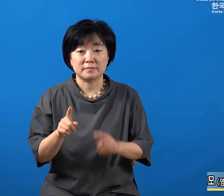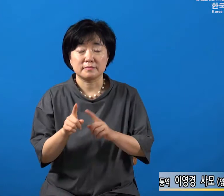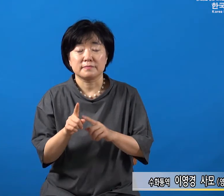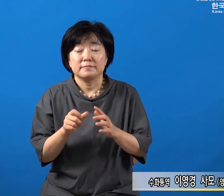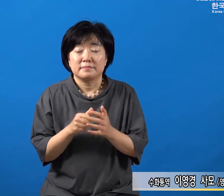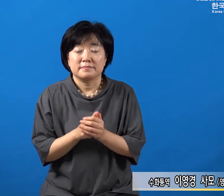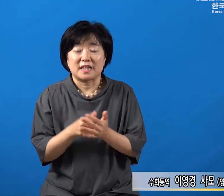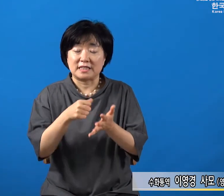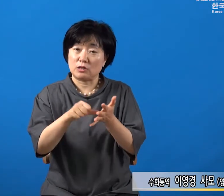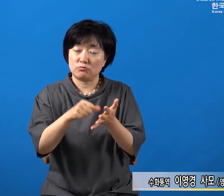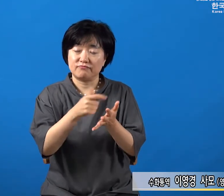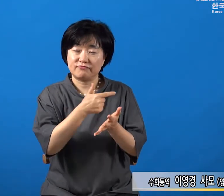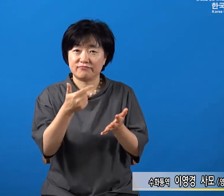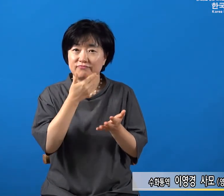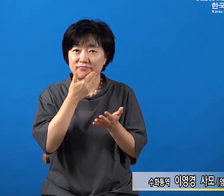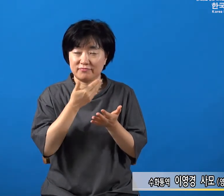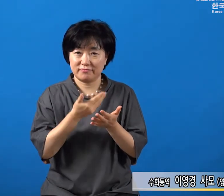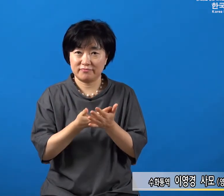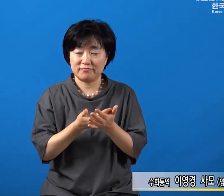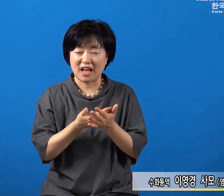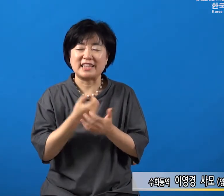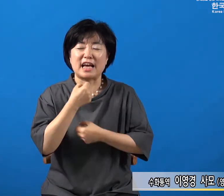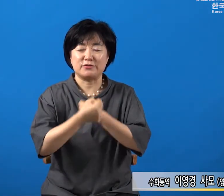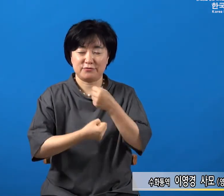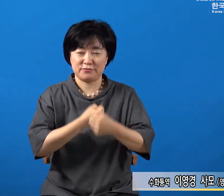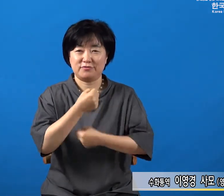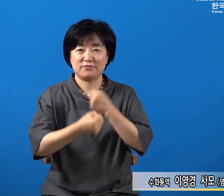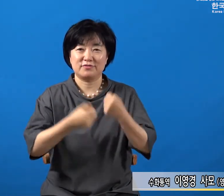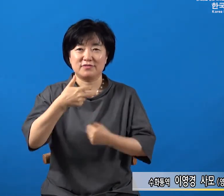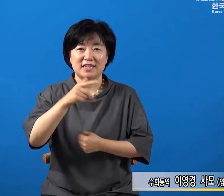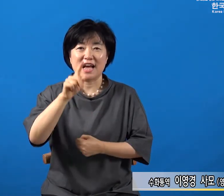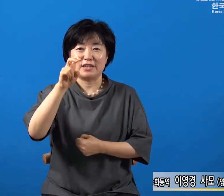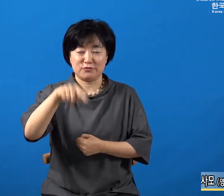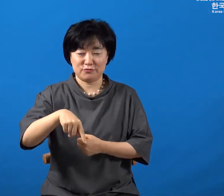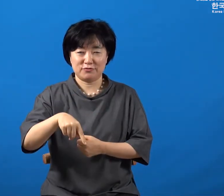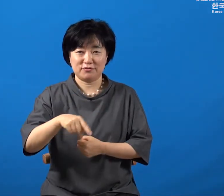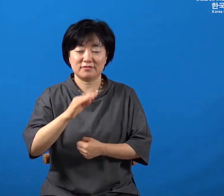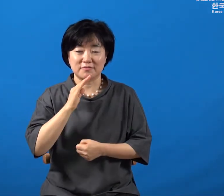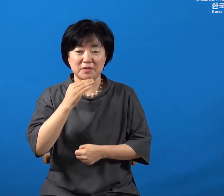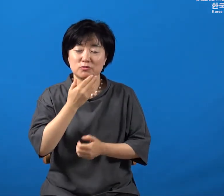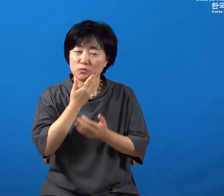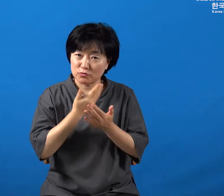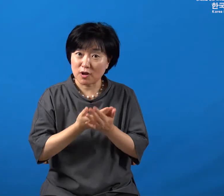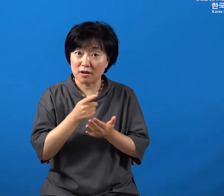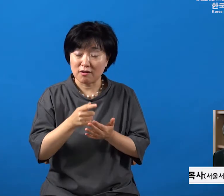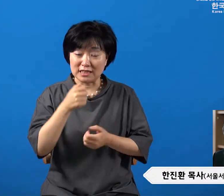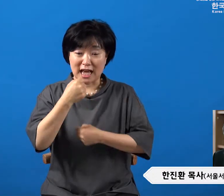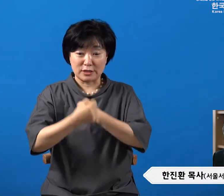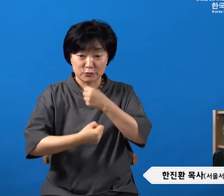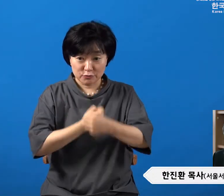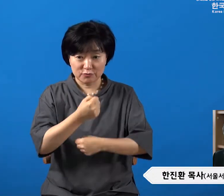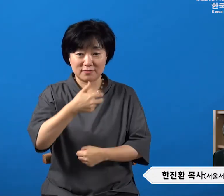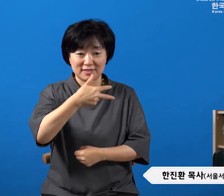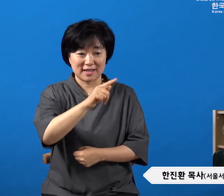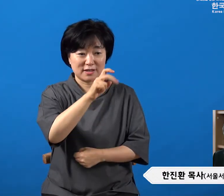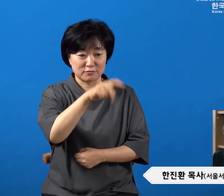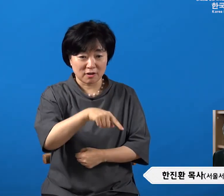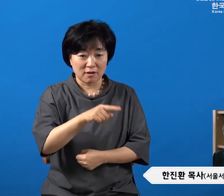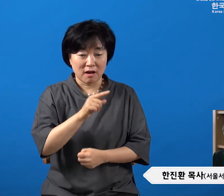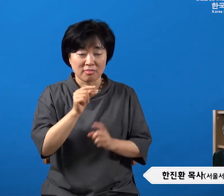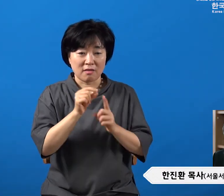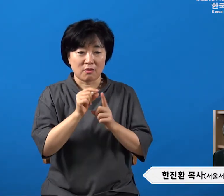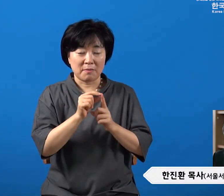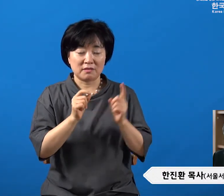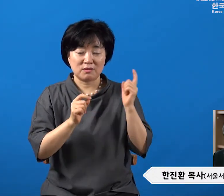자유라는 것은 참 소중한 것입니다. 자유. 말만 들어도 가슴이 두근두근